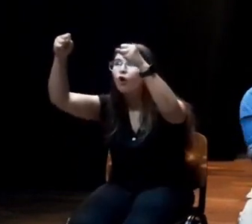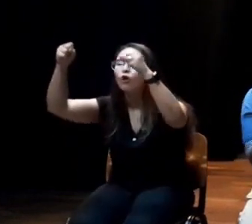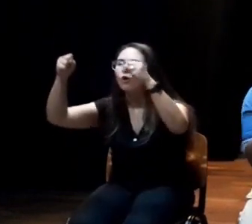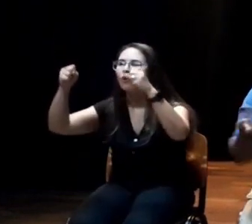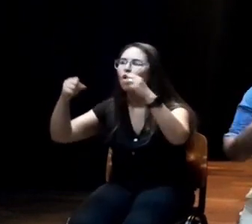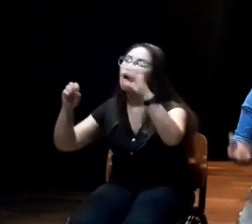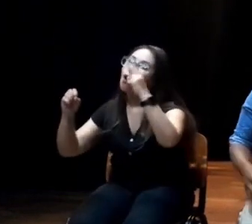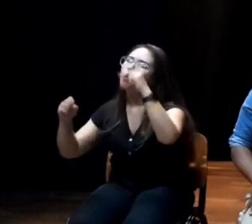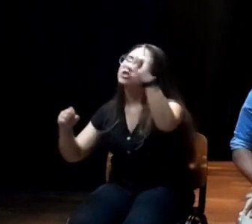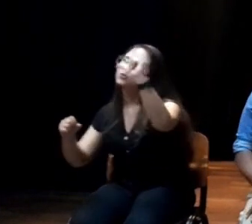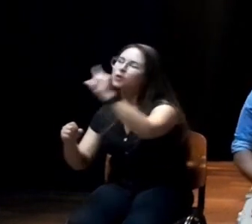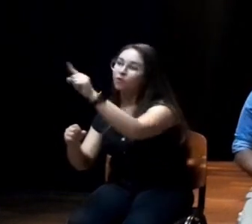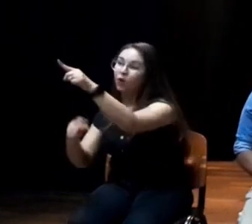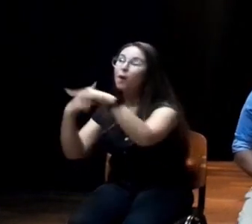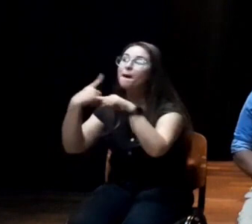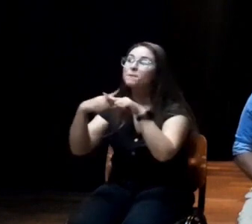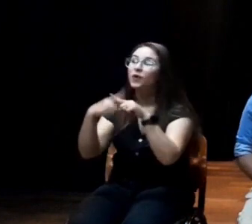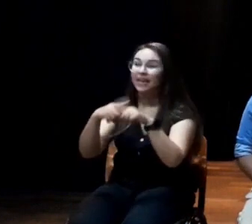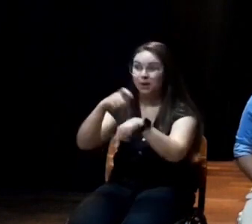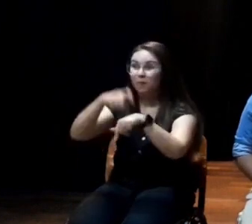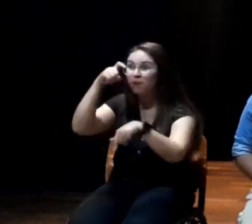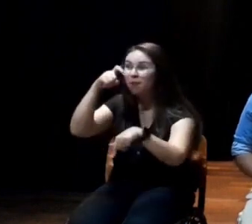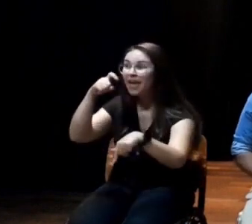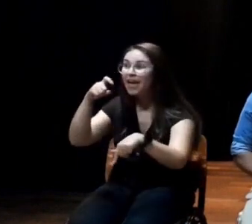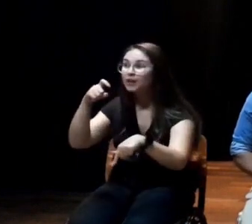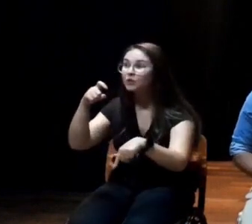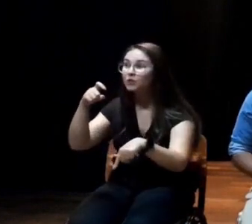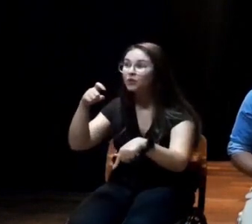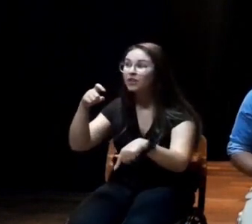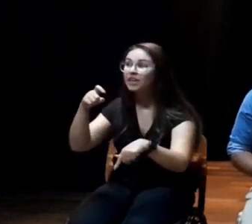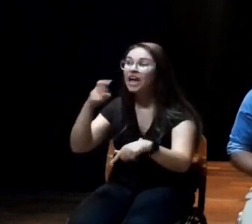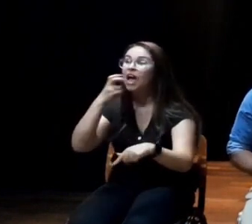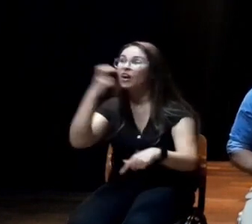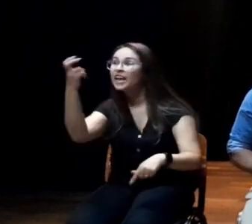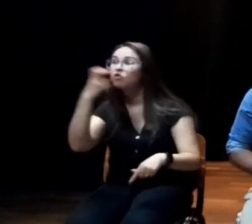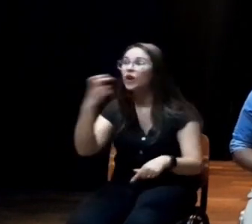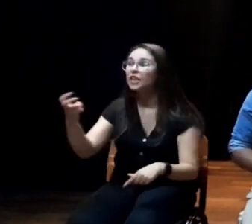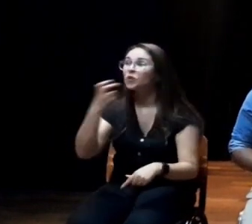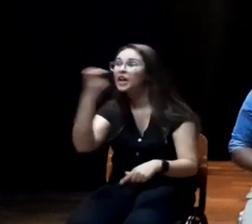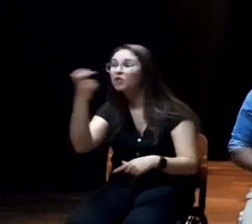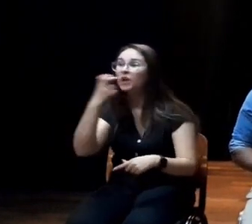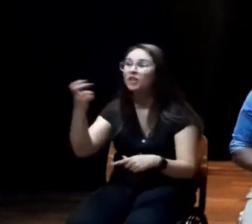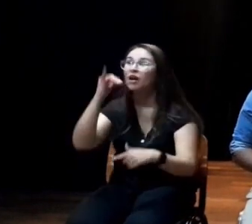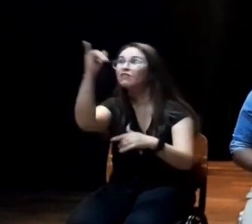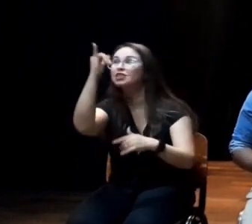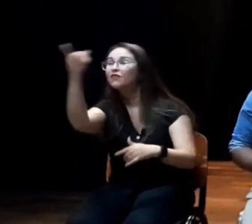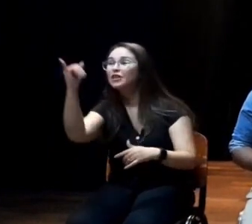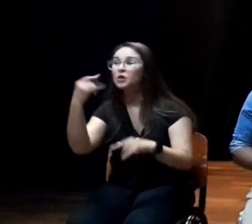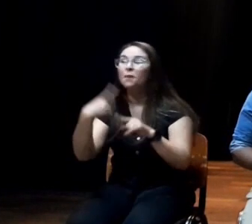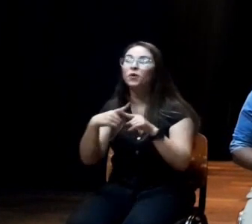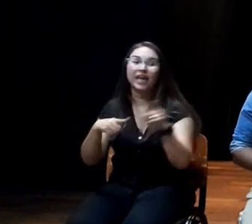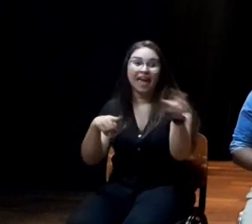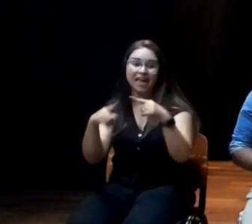porque... Nesse momento, eu fiquei grito no grito. Aí eu falei, o que eles estão falando? O que eles estão falando? Quase que eu fiz